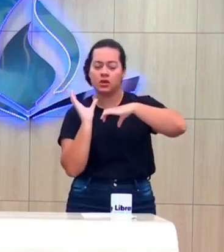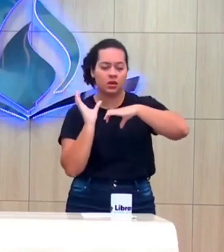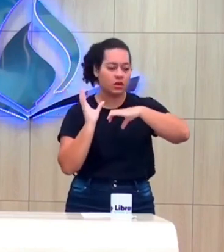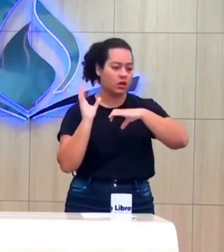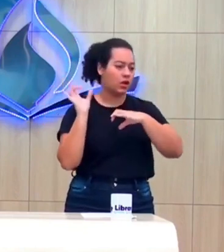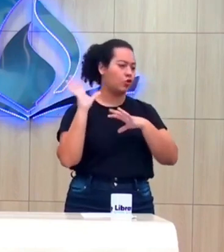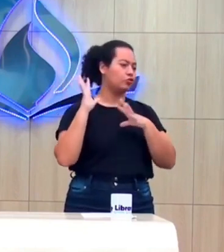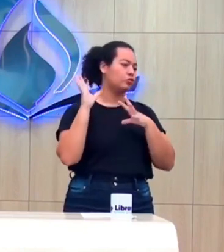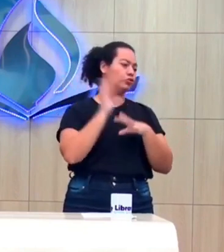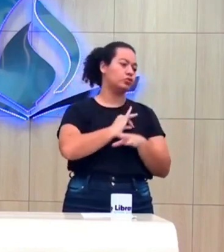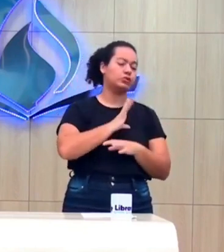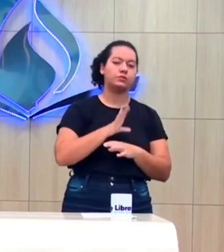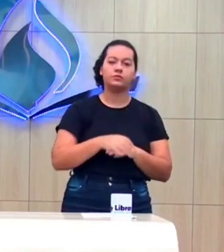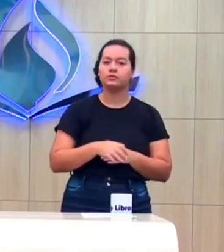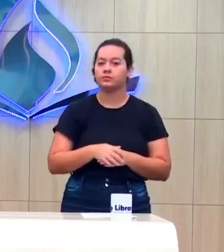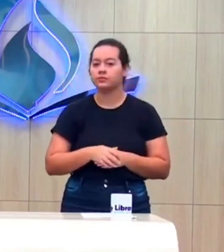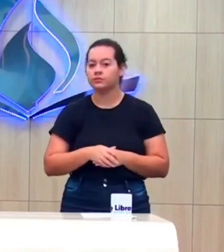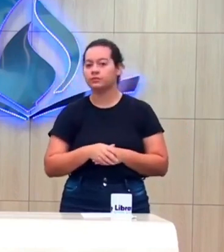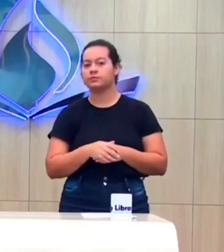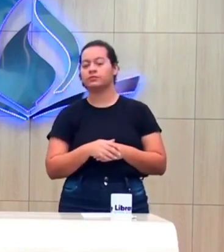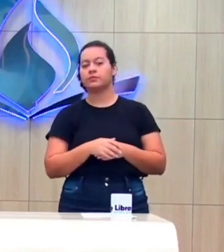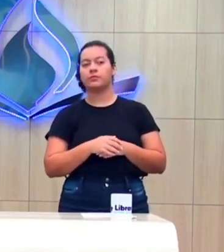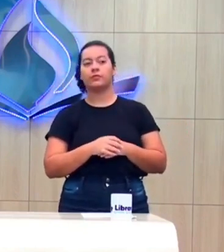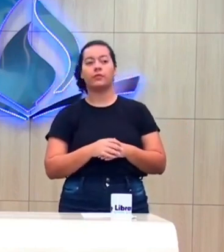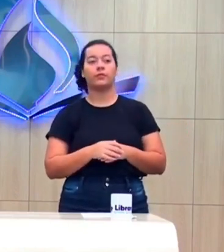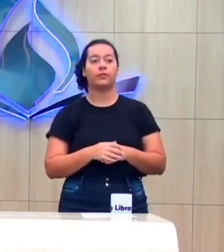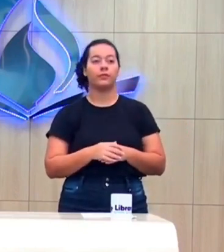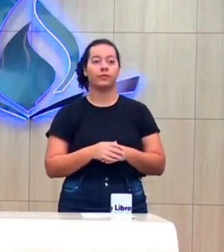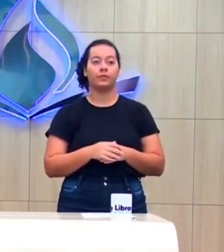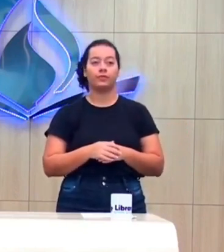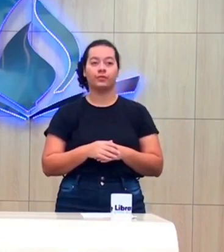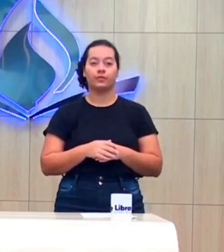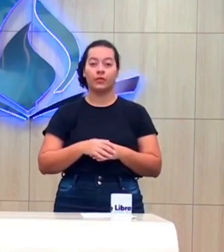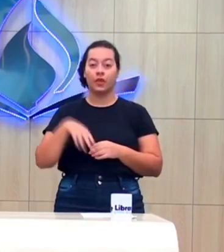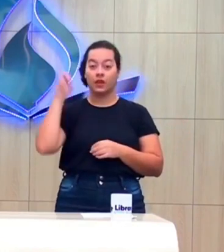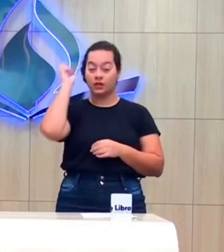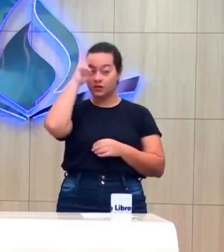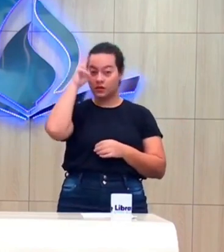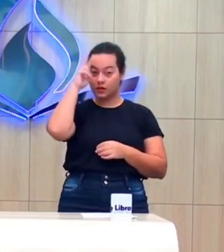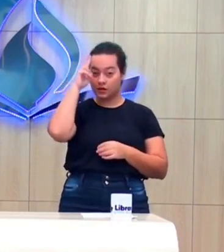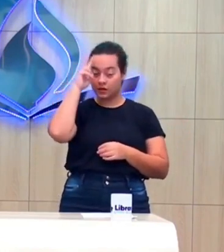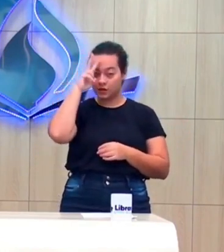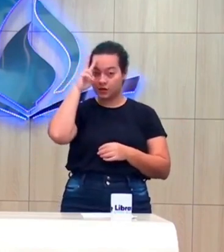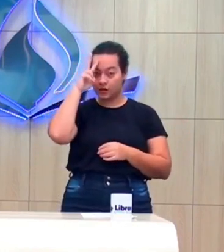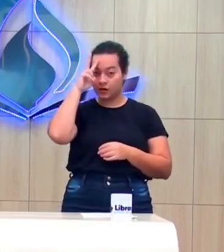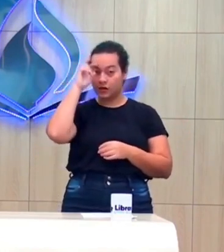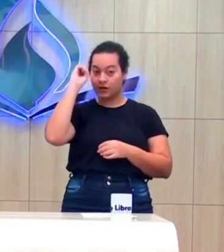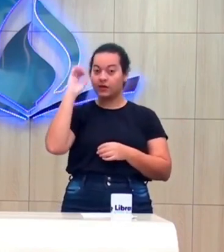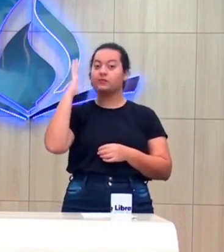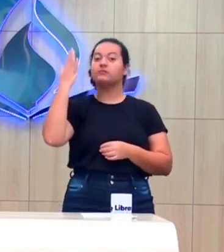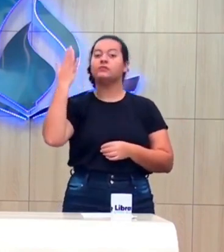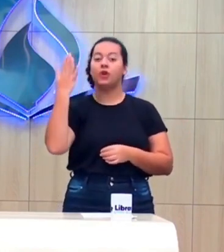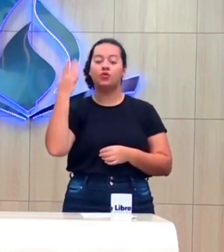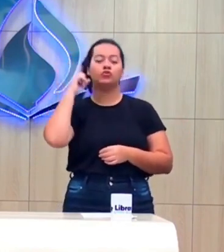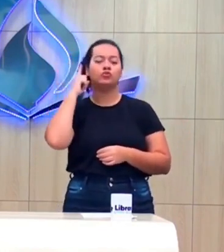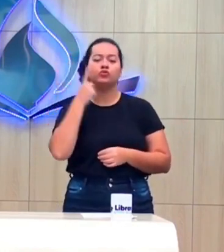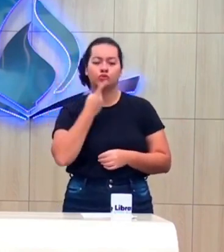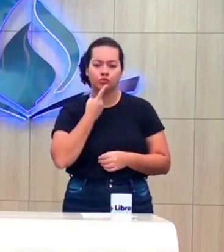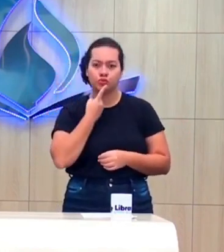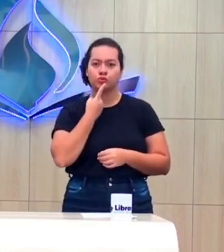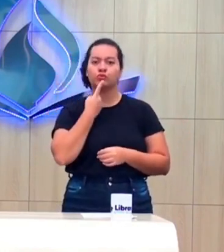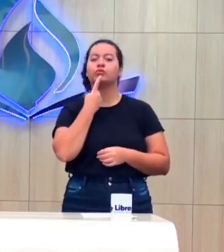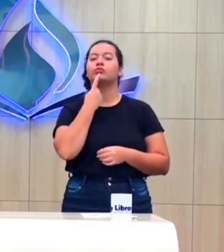E aconteceu algo muito importante na nossa história relacionada à educação de